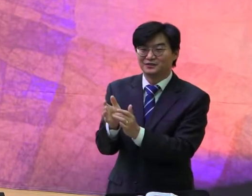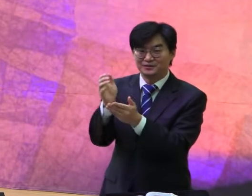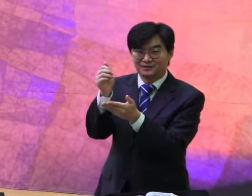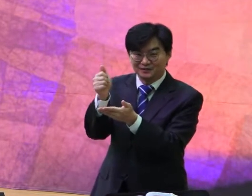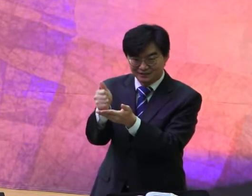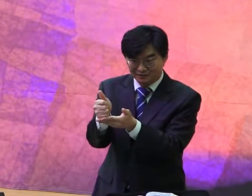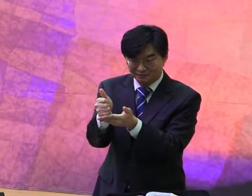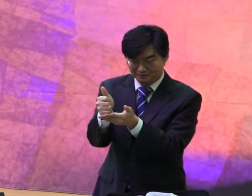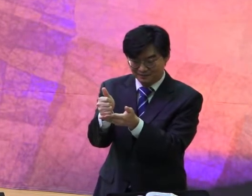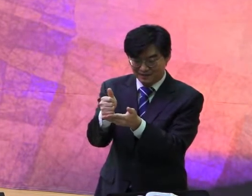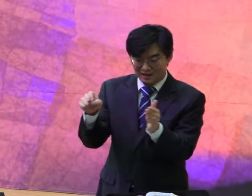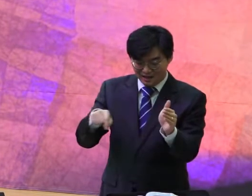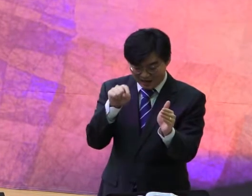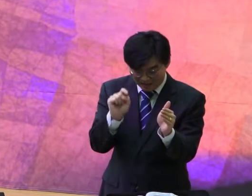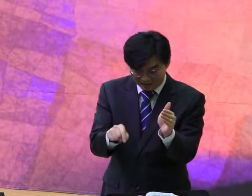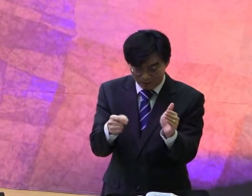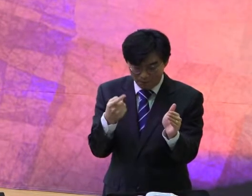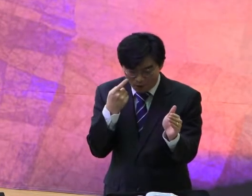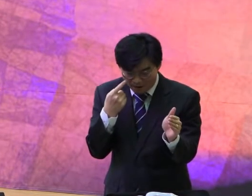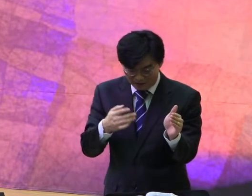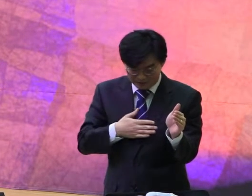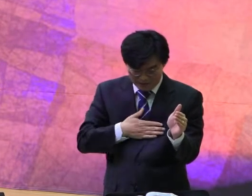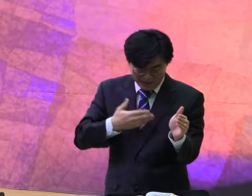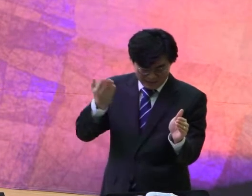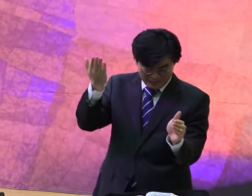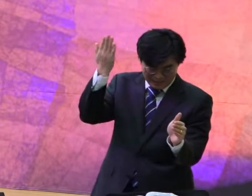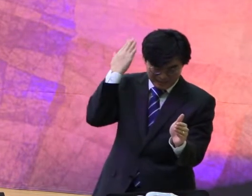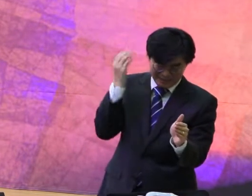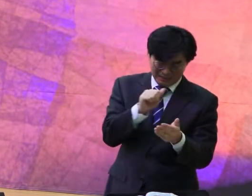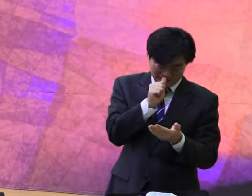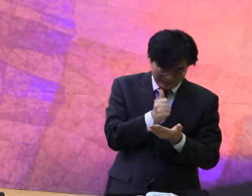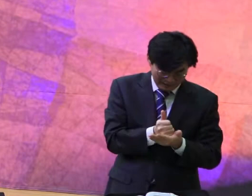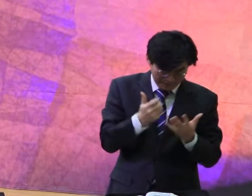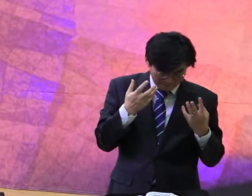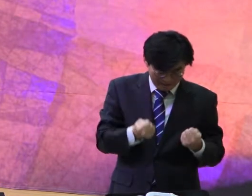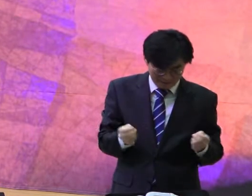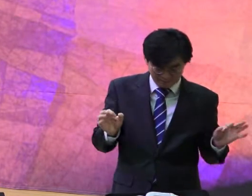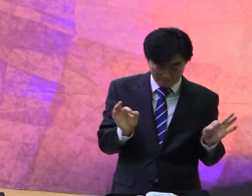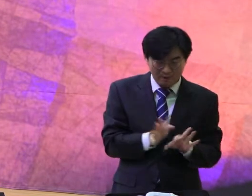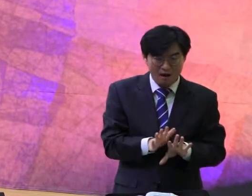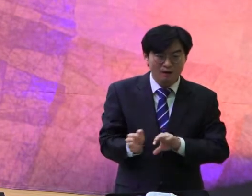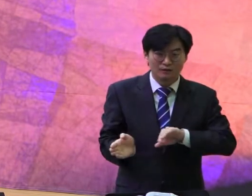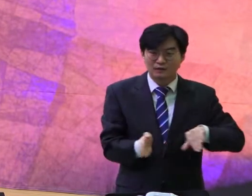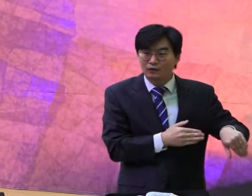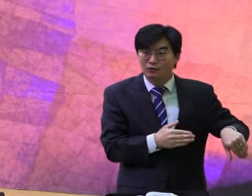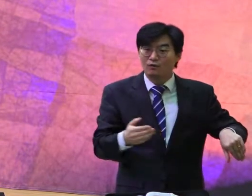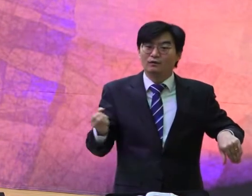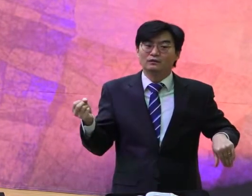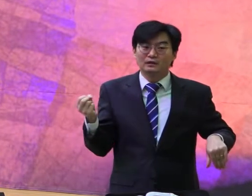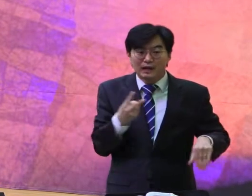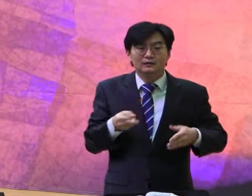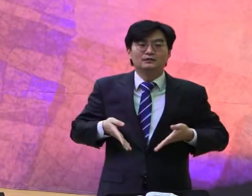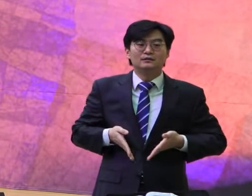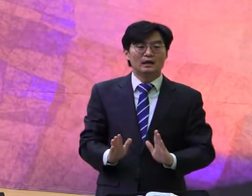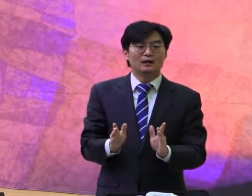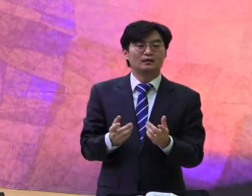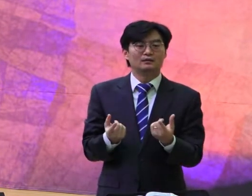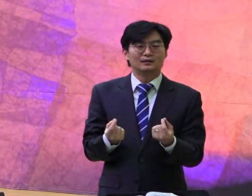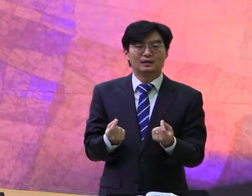자신의 옛사람이 죽었다 하는 것입니다. 죽음에 대한 선포이고 두 번째는 그래서 예수님과